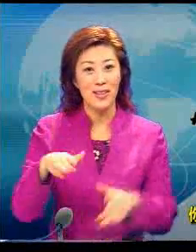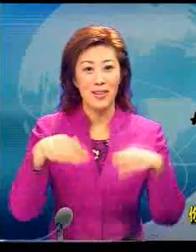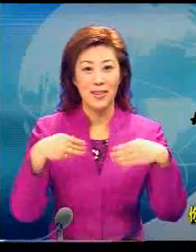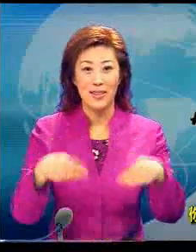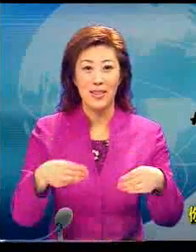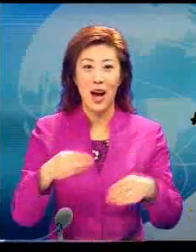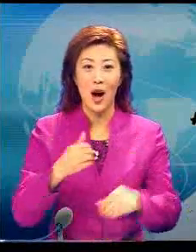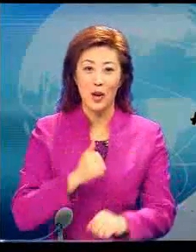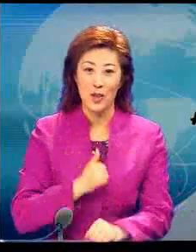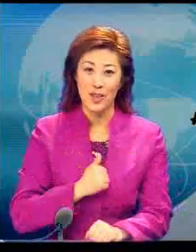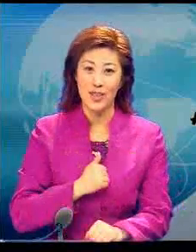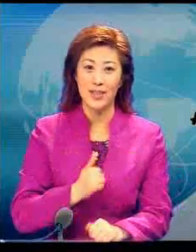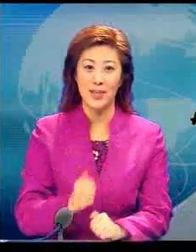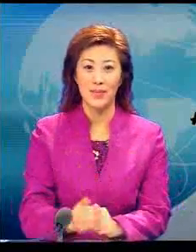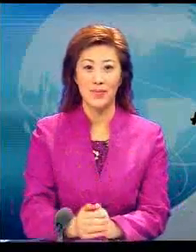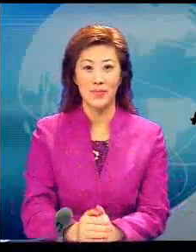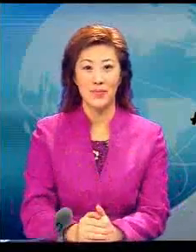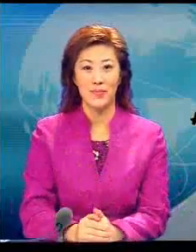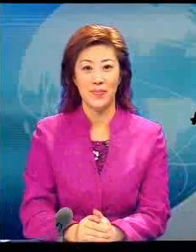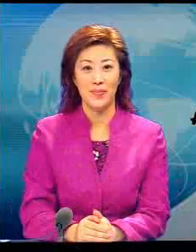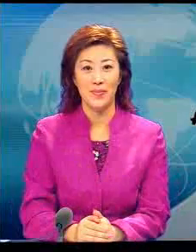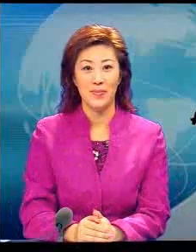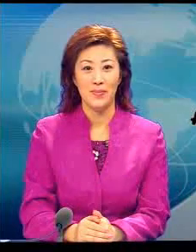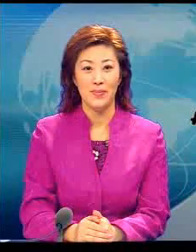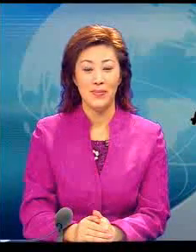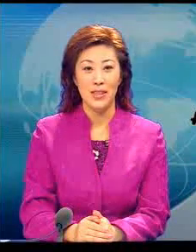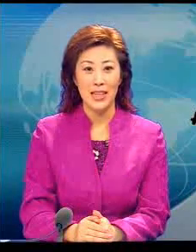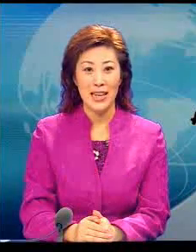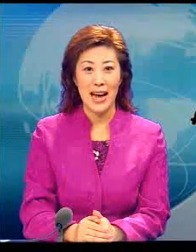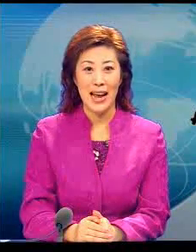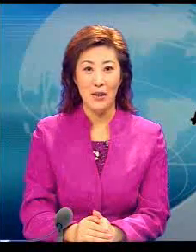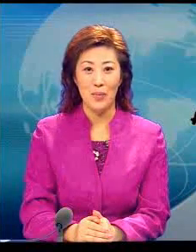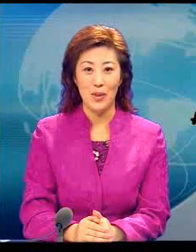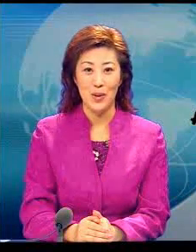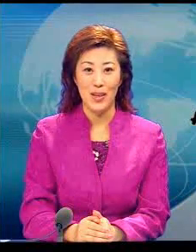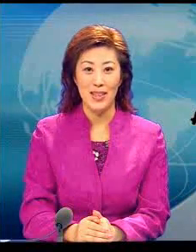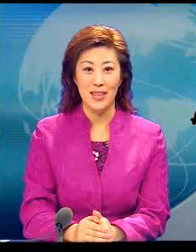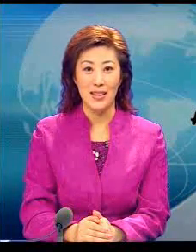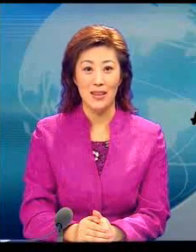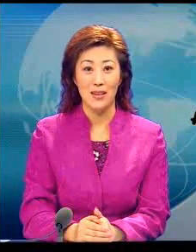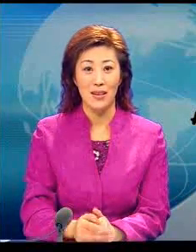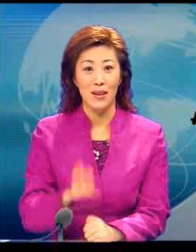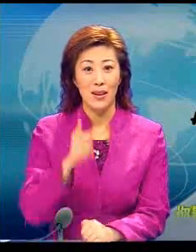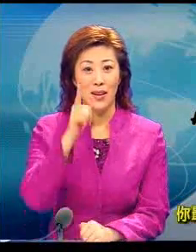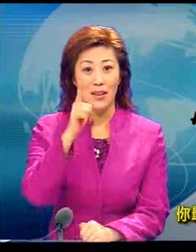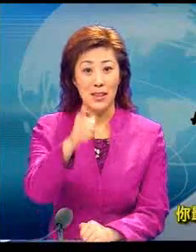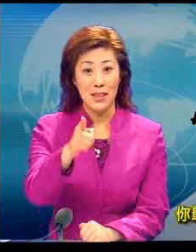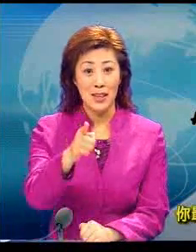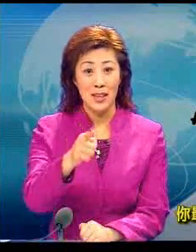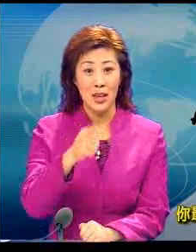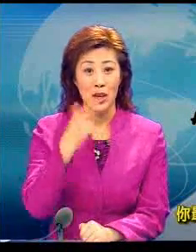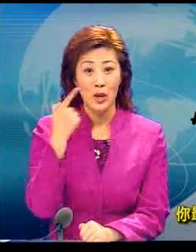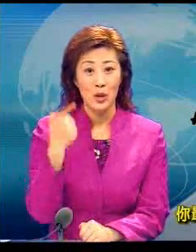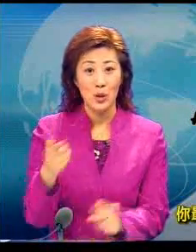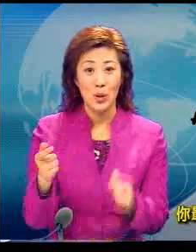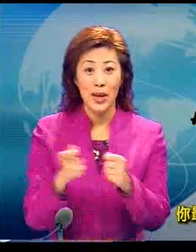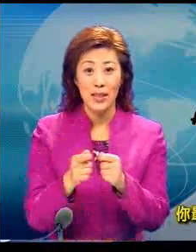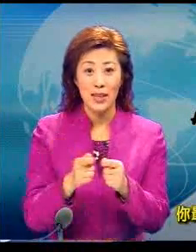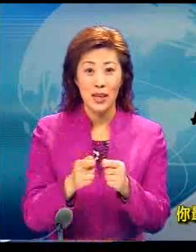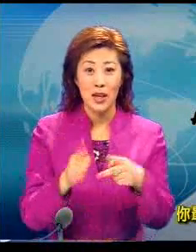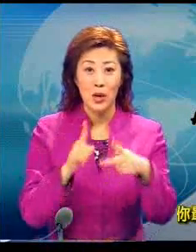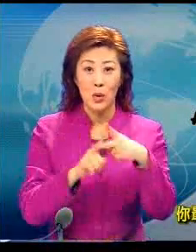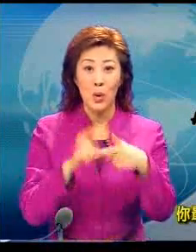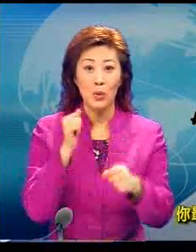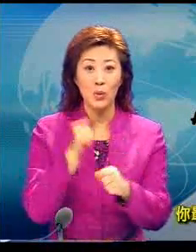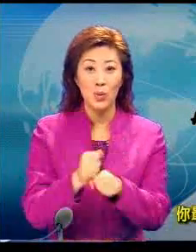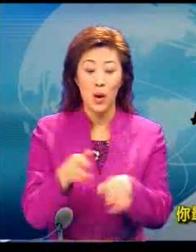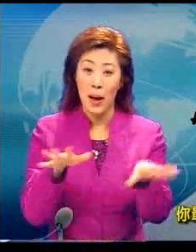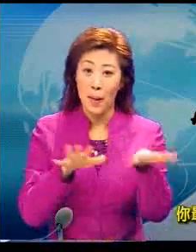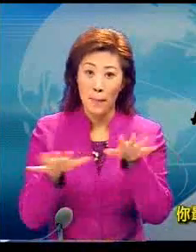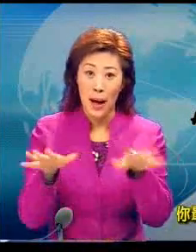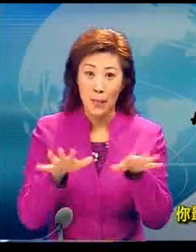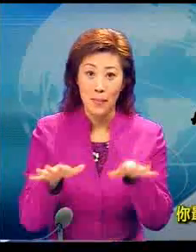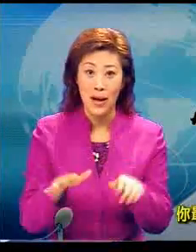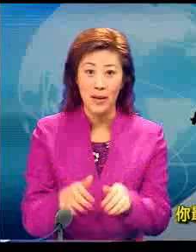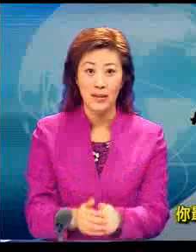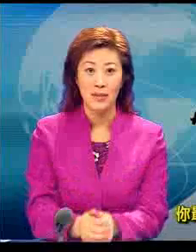师。 接下来我们学习。你最近工作忙吗？